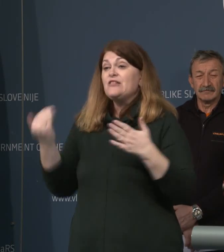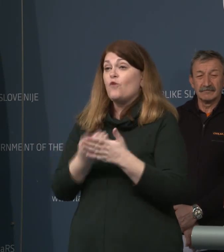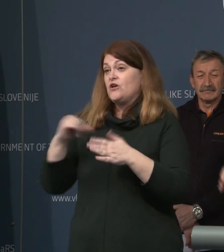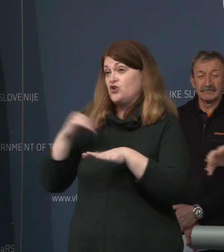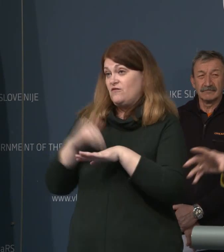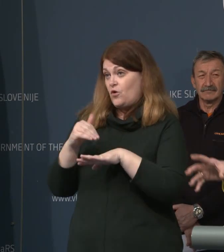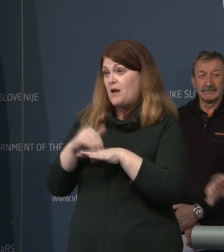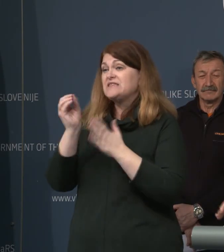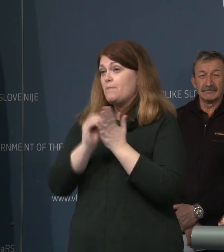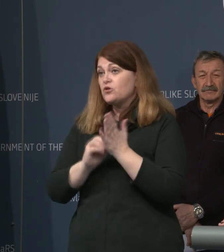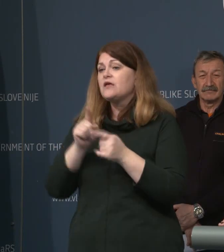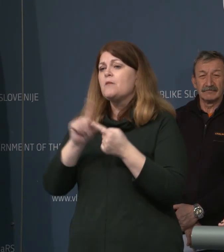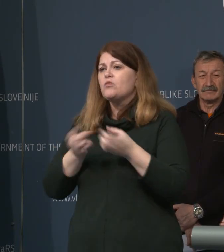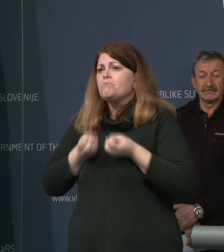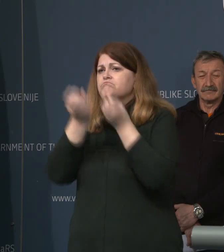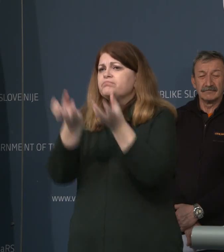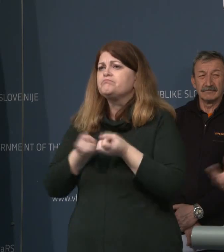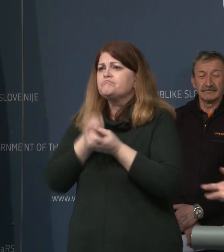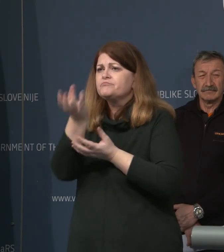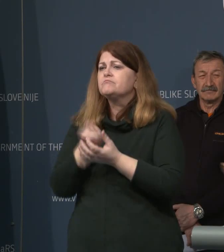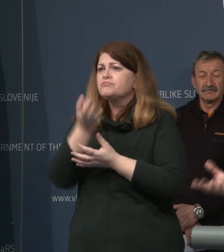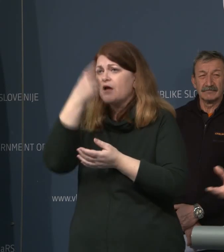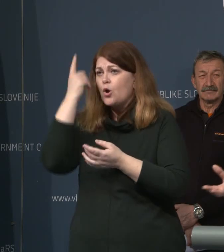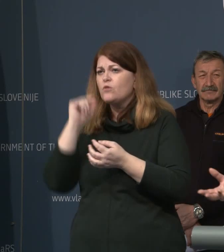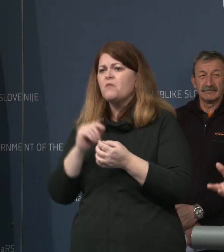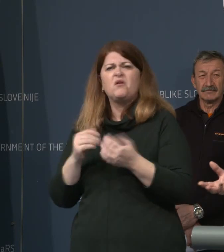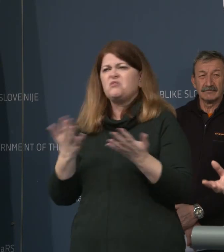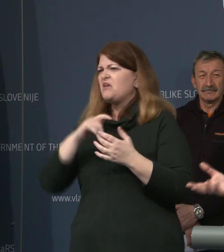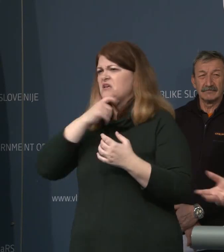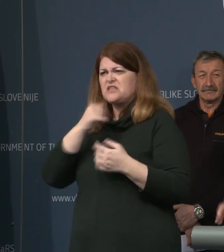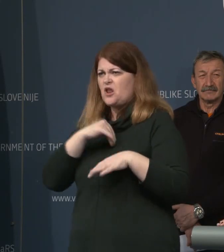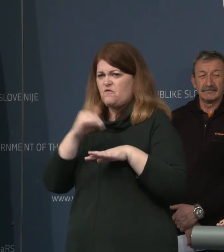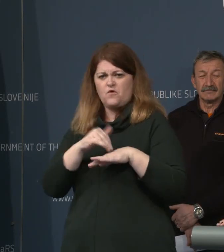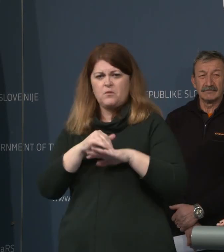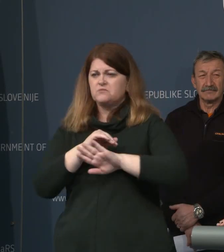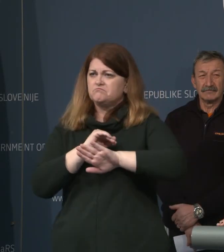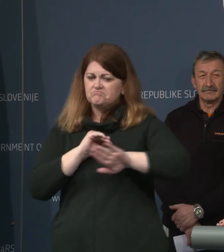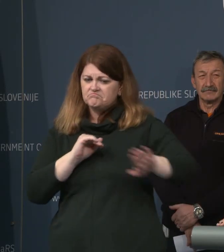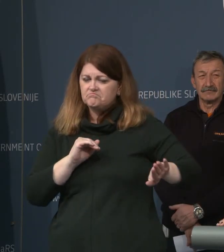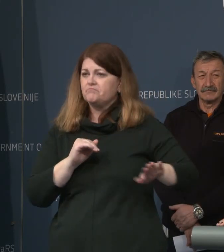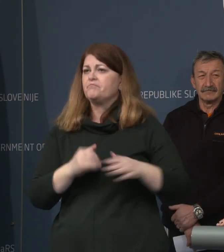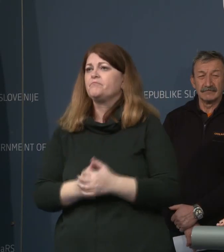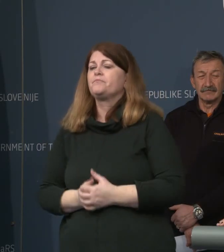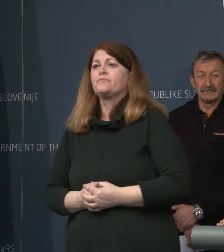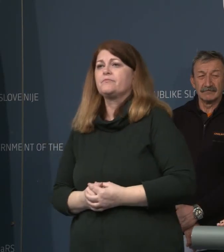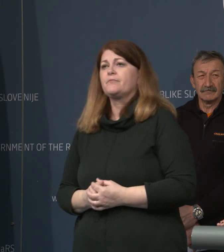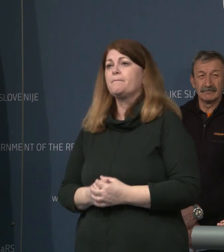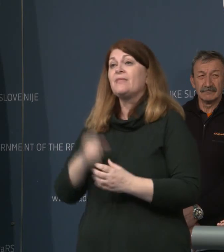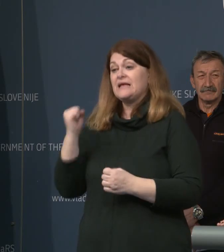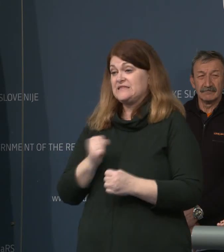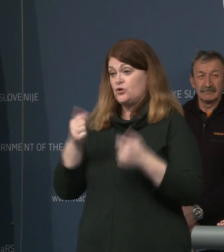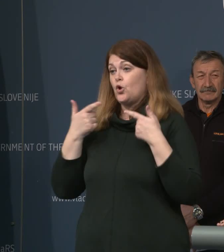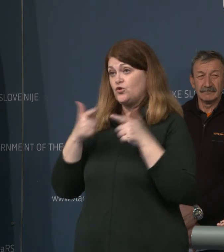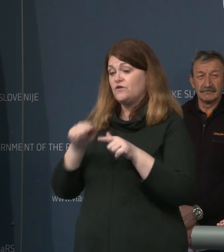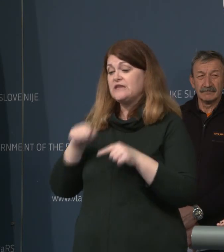ki jih potem posredujemo ljudem, neke inertne in zastarele informacije in podatke tukaj nimajo svojega mesta. Zato dovolite,